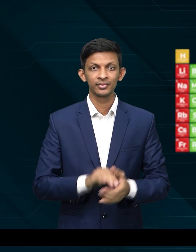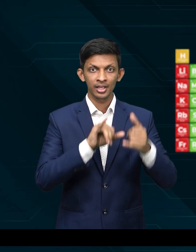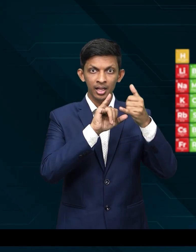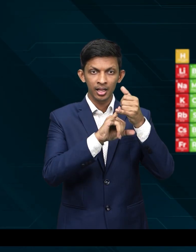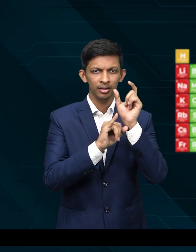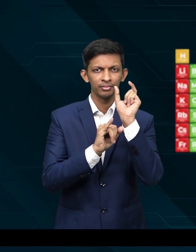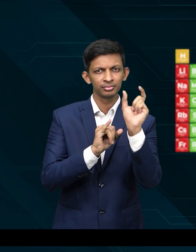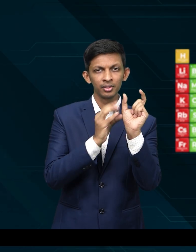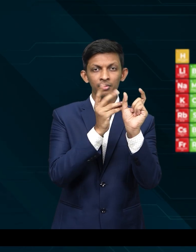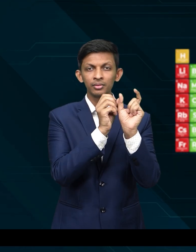சல்பர்,